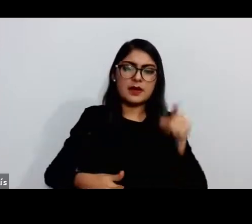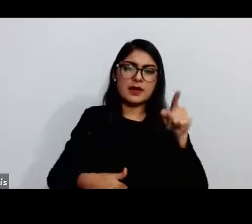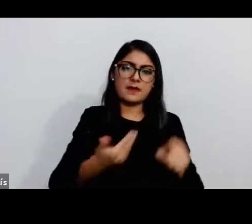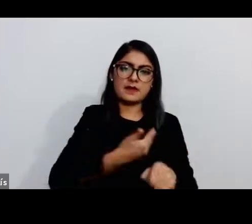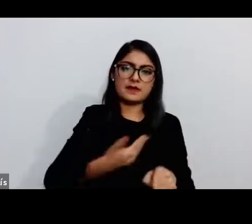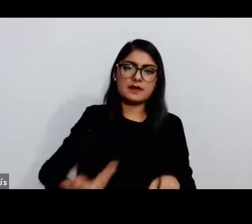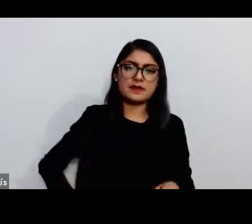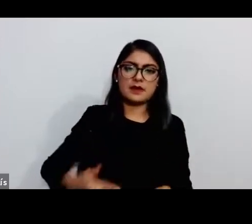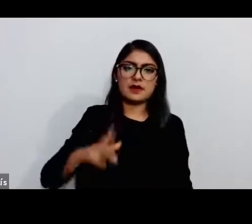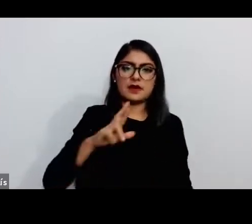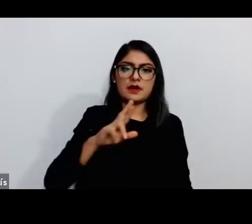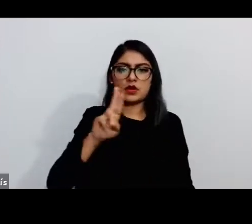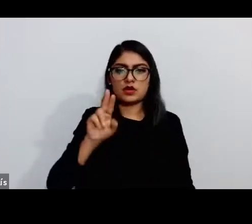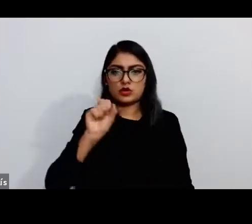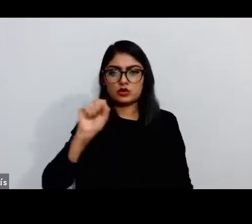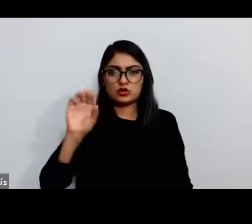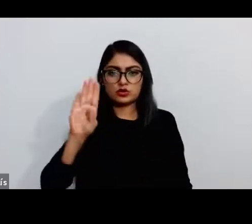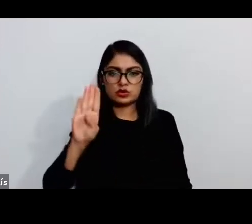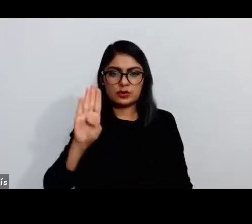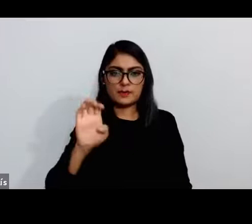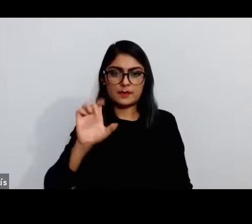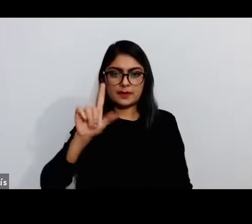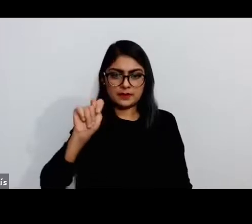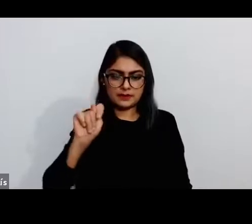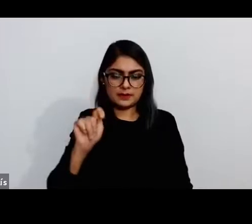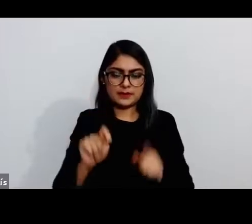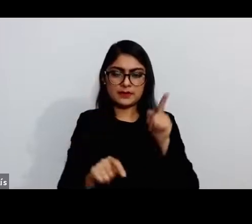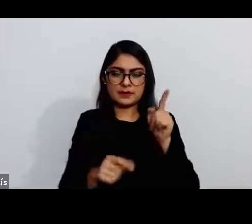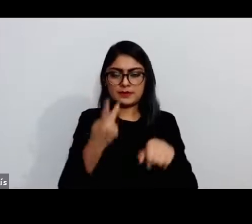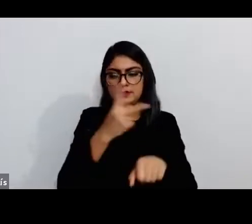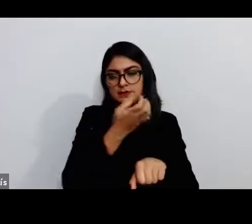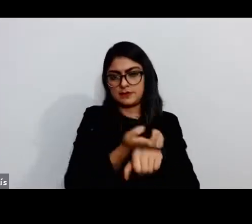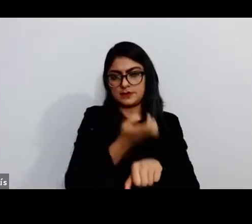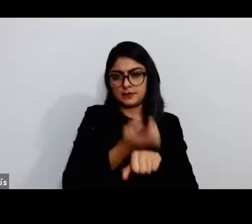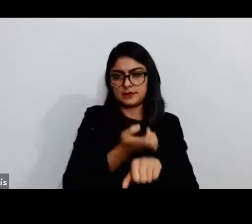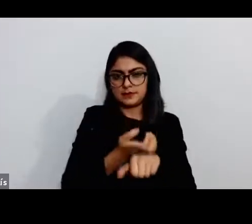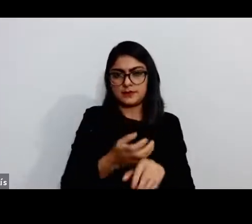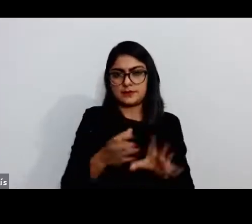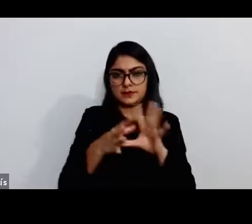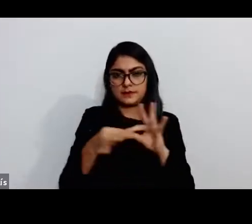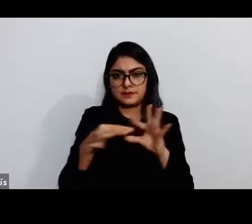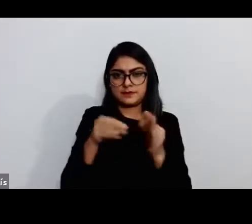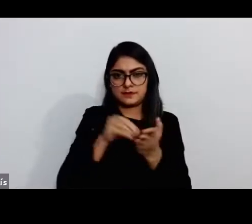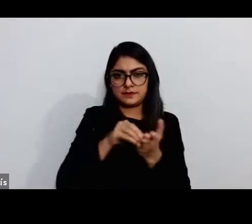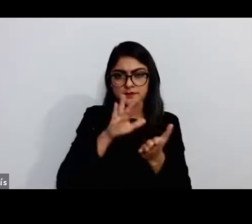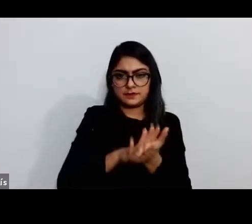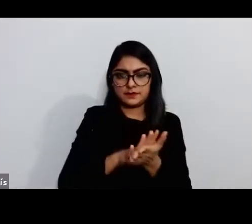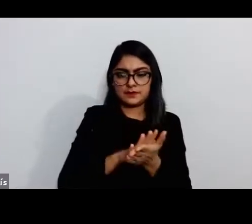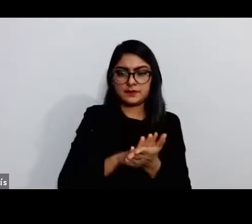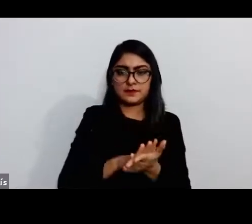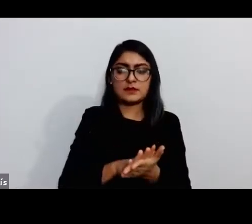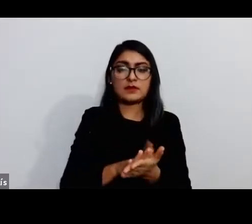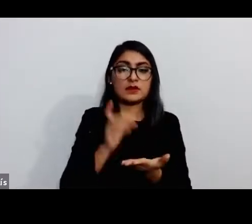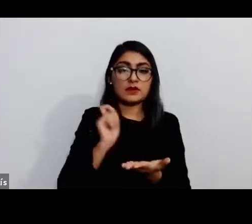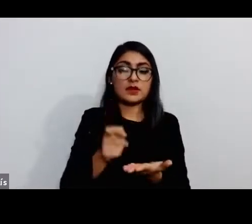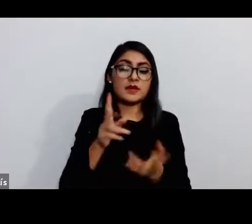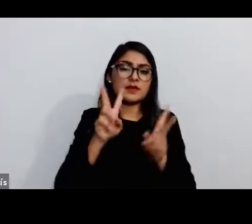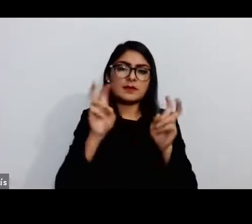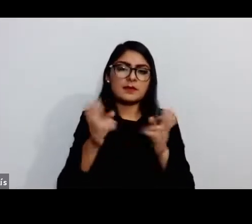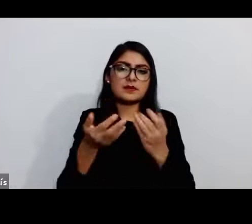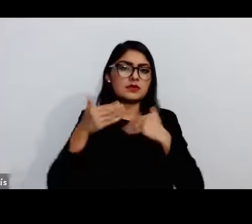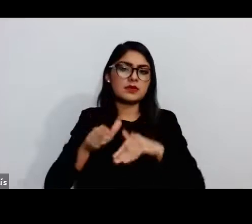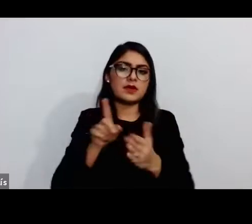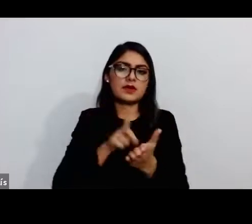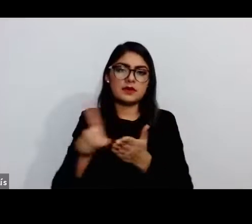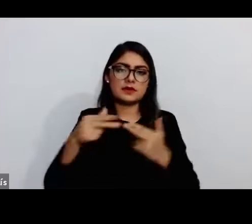incluso utiliza esa terminología. Y cuando se habla de derechos humanos en este sentido, digamos a partir de